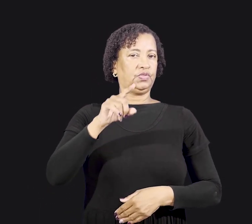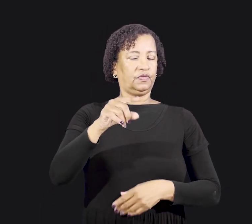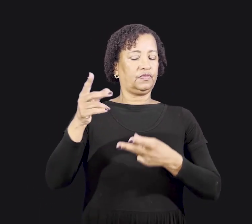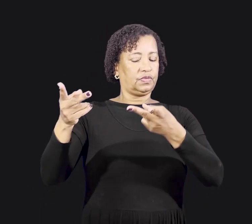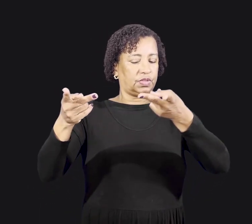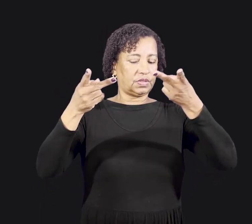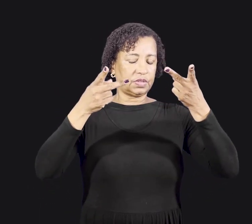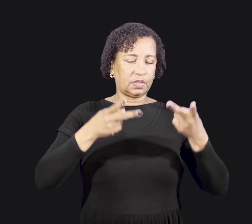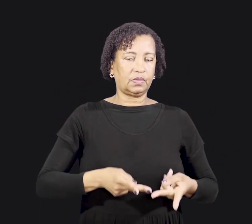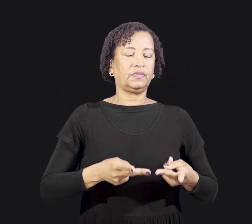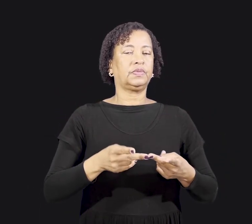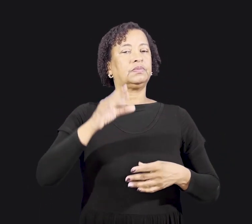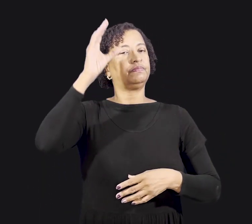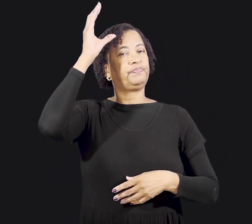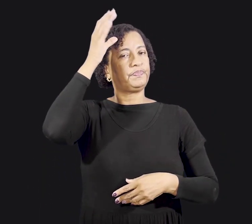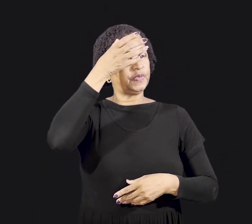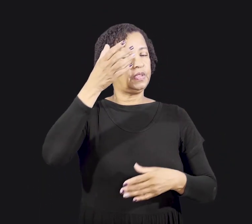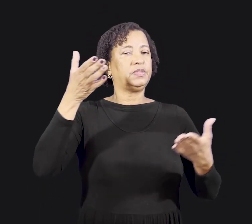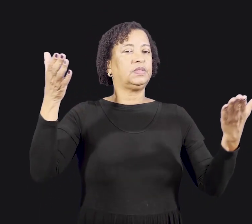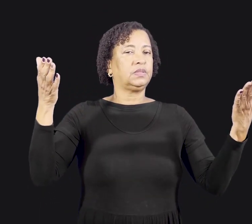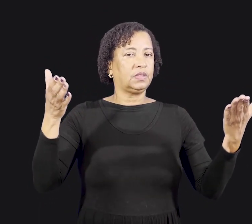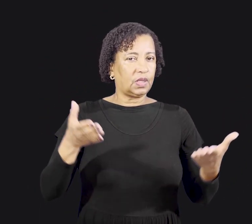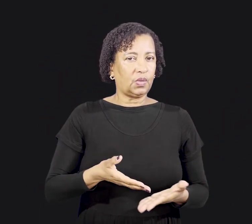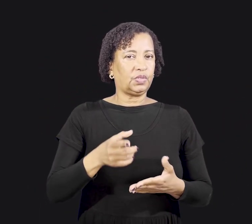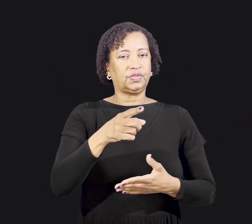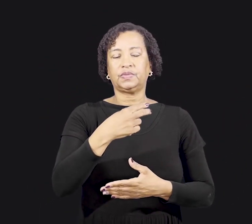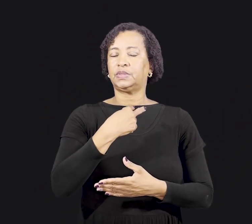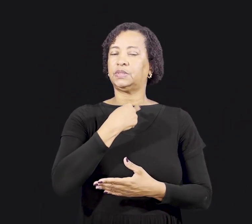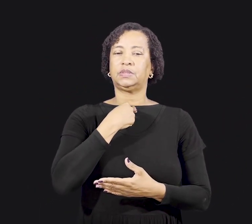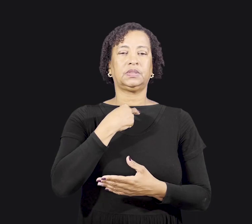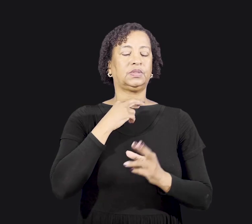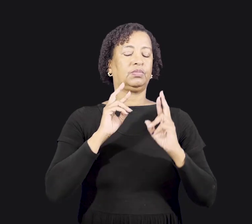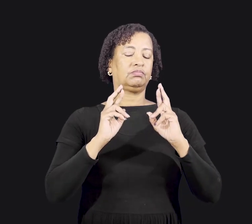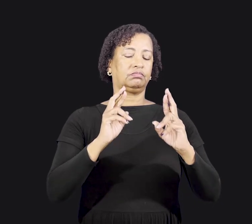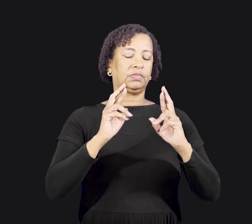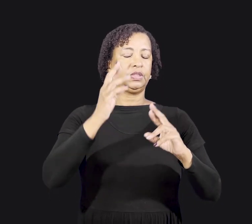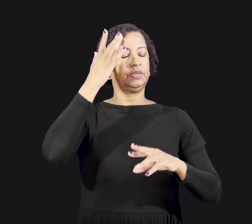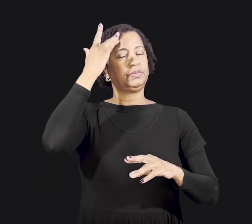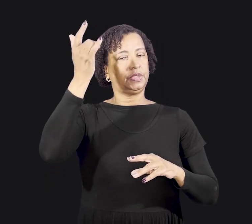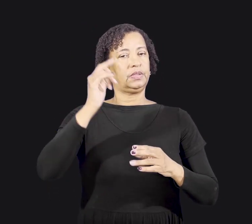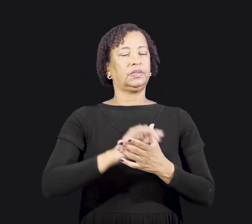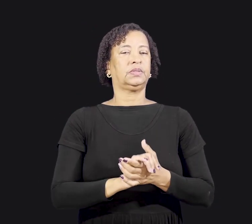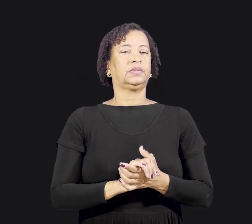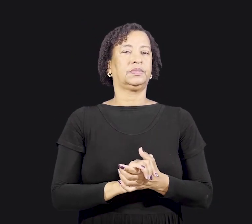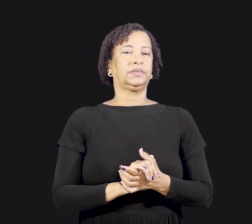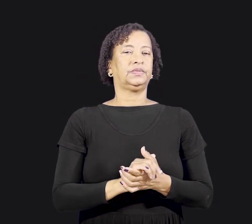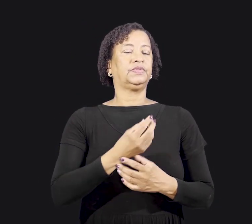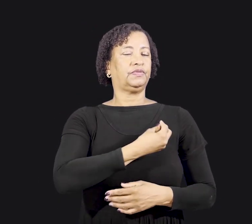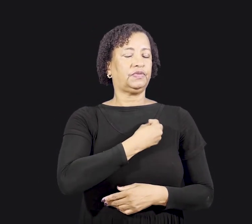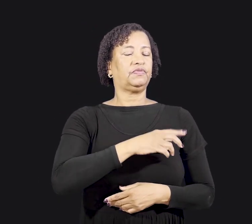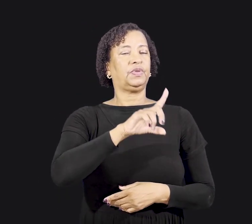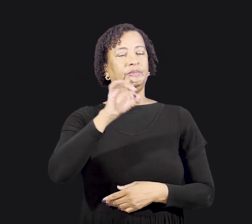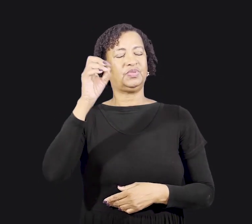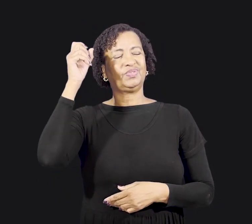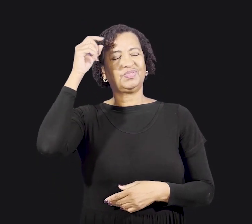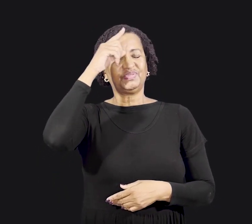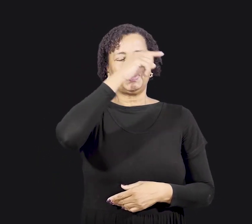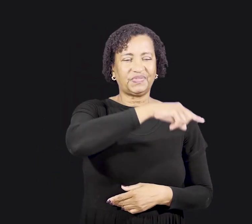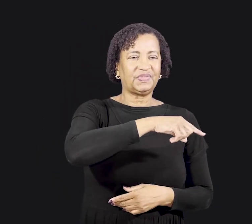você é convidado. Tome essa decisão hoje mesmo. Você não pode esperar para amanhã. Vivemos em dias super difíceis,